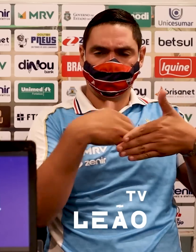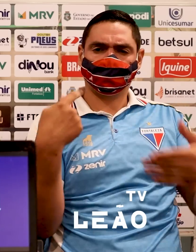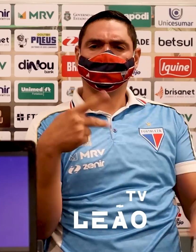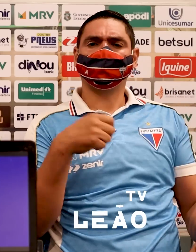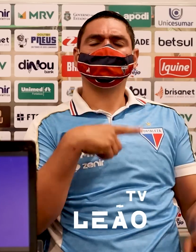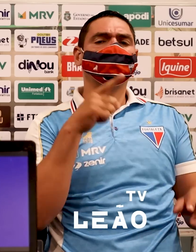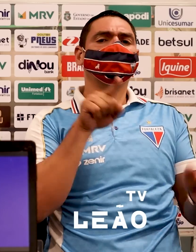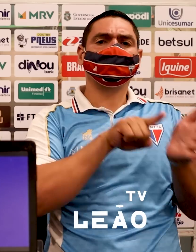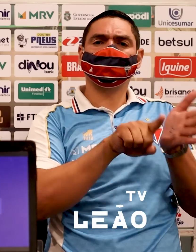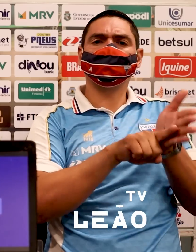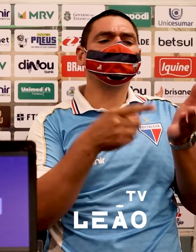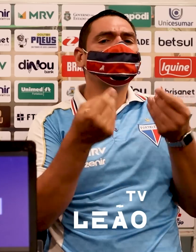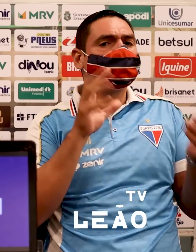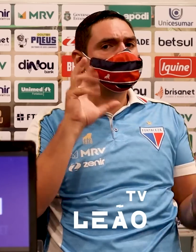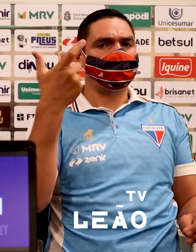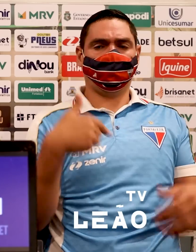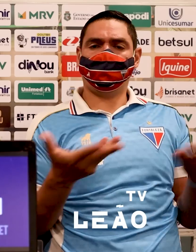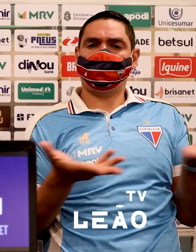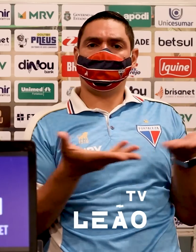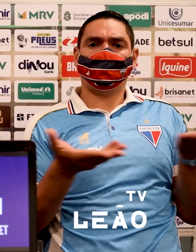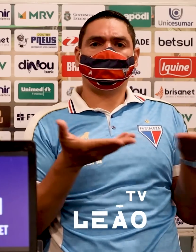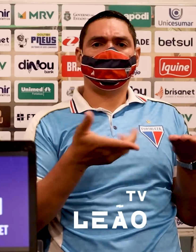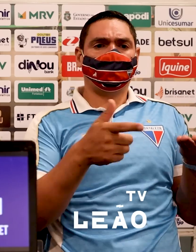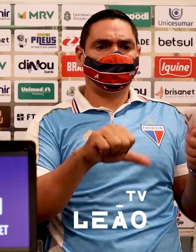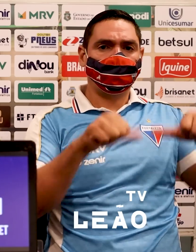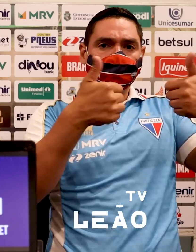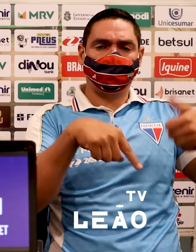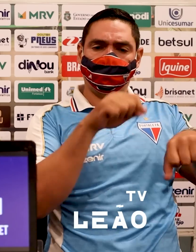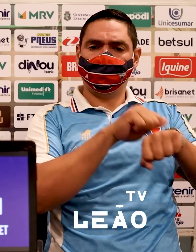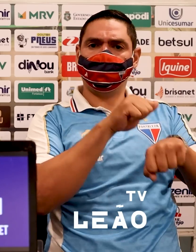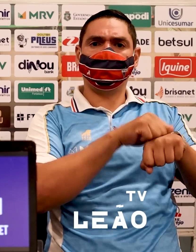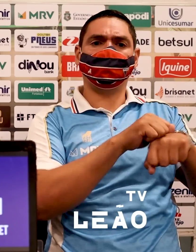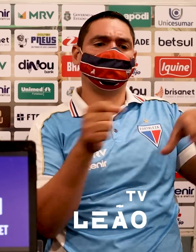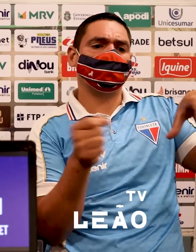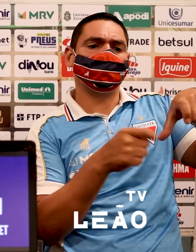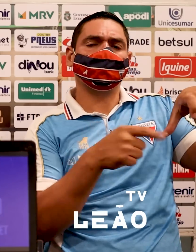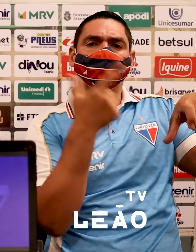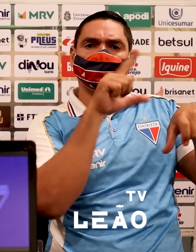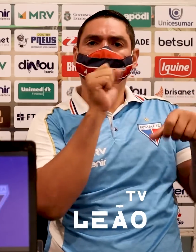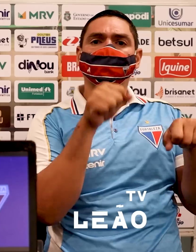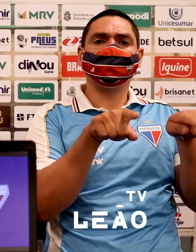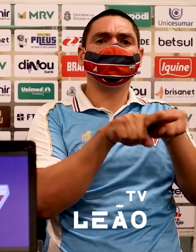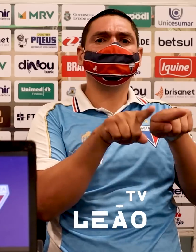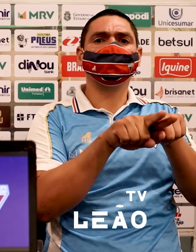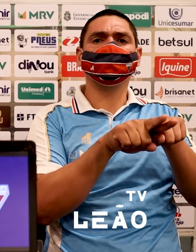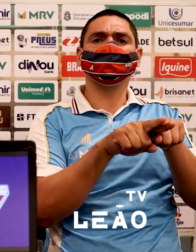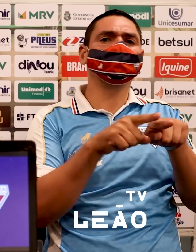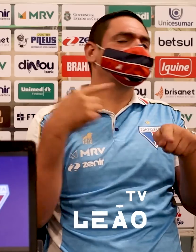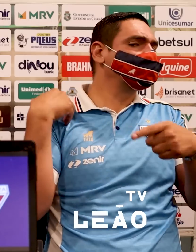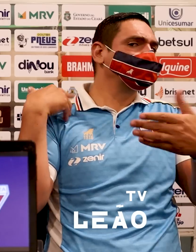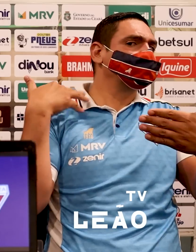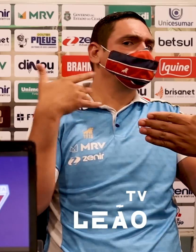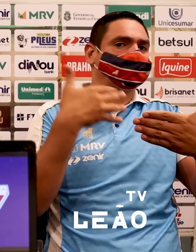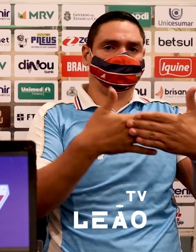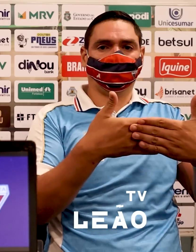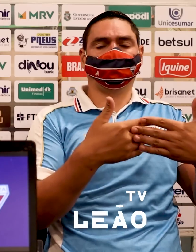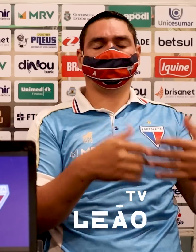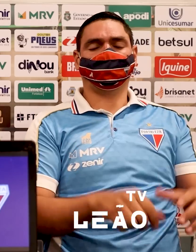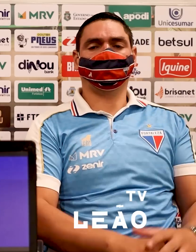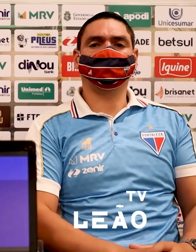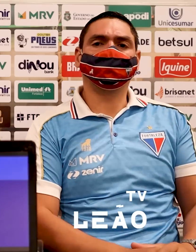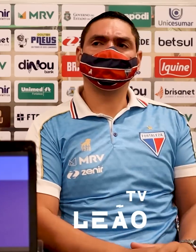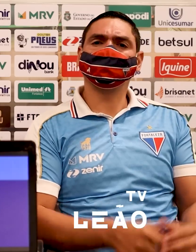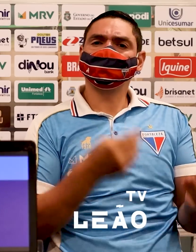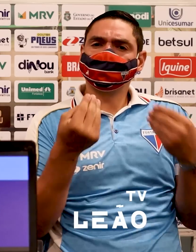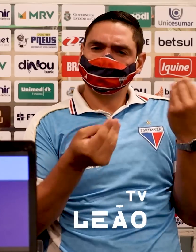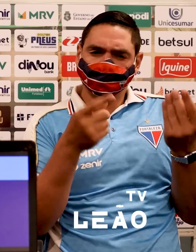e a solução para o time voltar não só a jogar bem, também como vencer, o que fez boa parte do primeiro turno. Mudar a